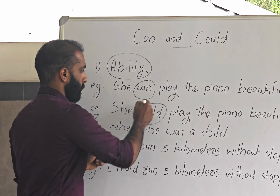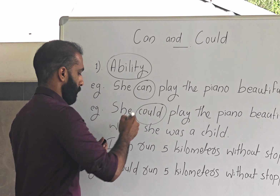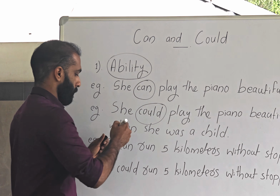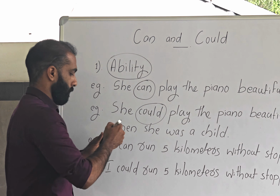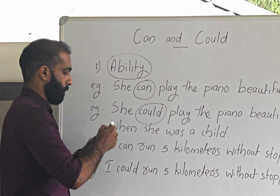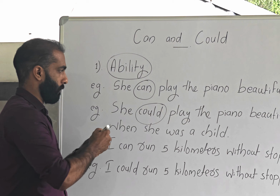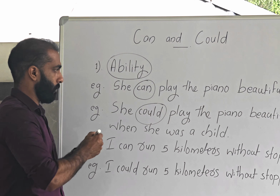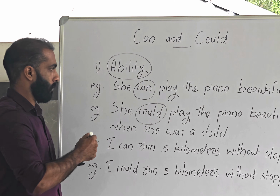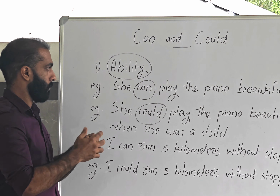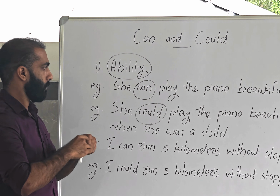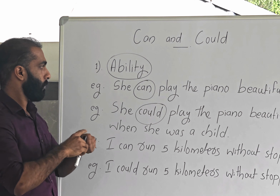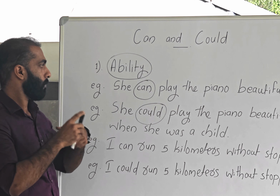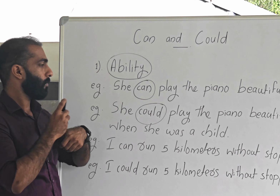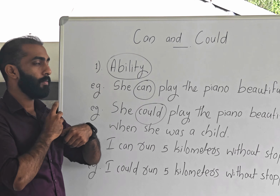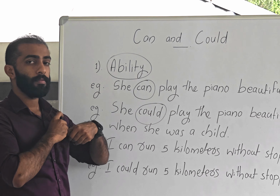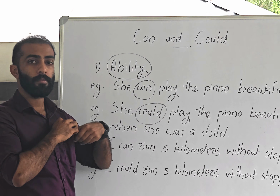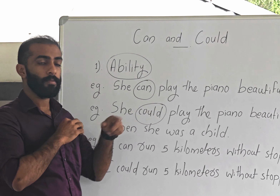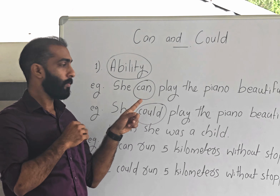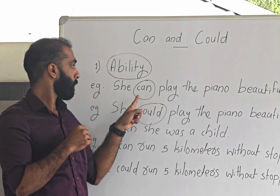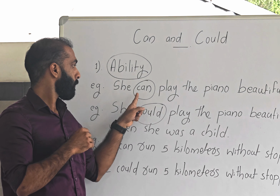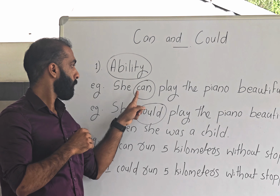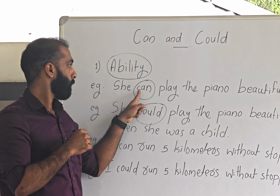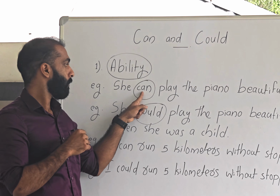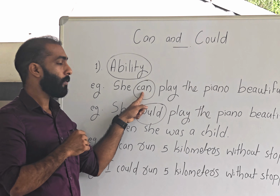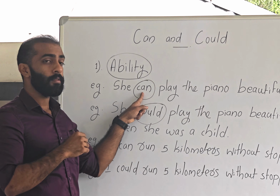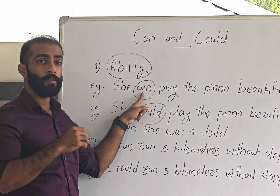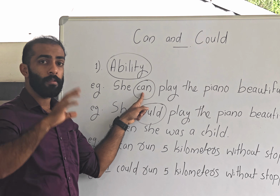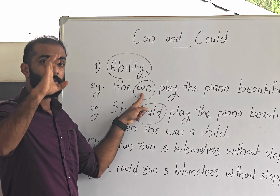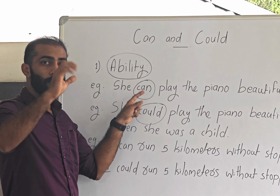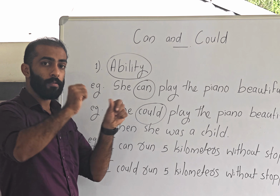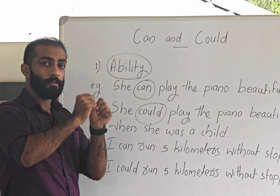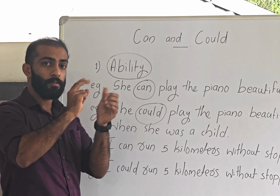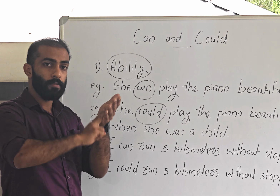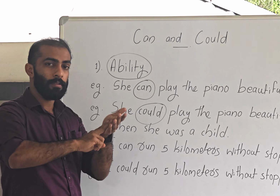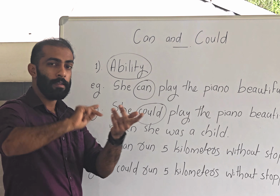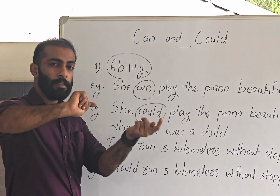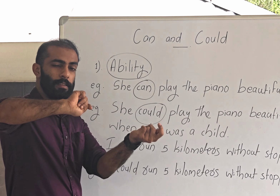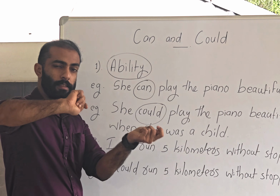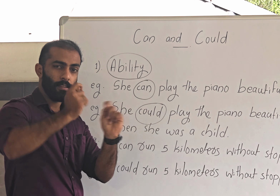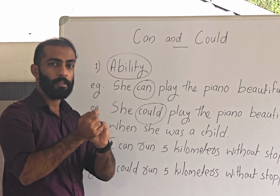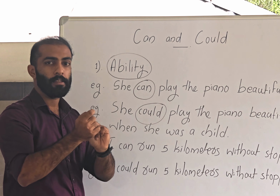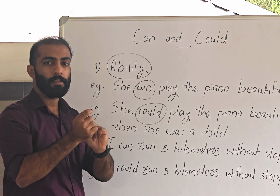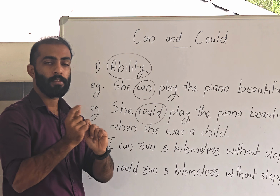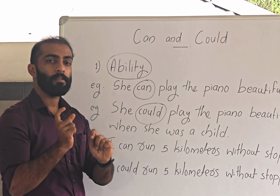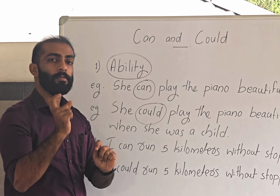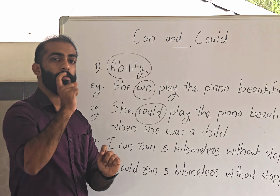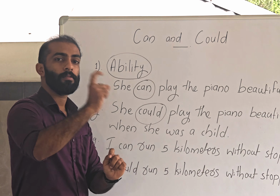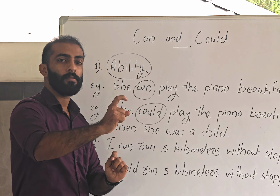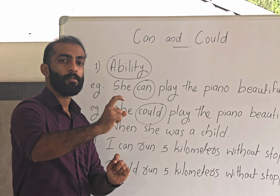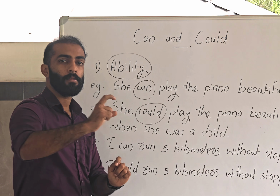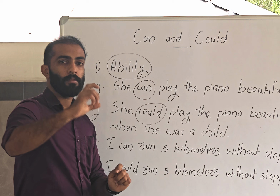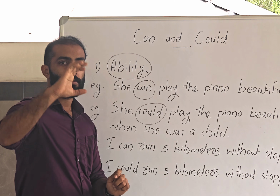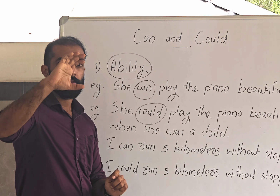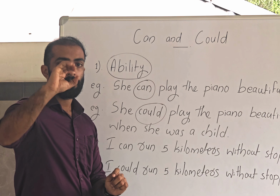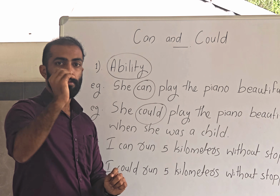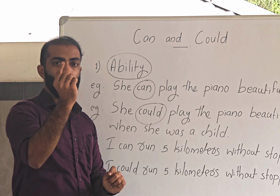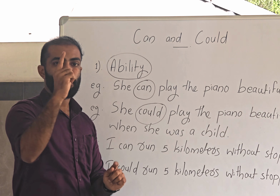അതേസമയം നമ്മൾ ആ ക്യാൻ മാറ്റി അവിടെ അതിനു പകരം കുഡ് ഉപയോഗിക്കുകയാണെങ്കിൽ സെന്റൻസിന്റെ അർത്ഥം എങ്ങനെ മാറും? അതുപോലെ